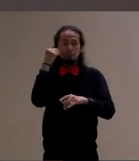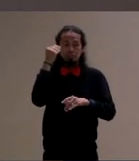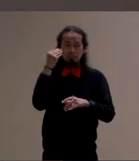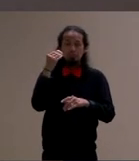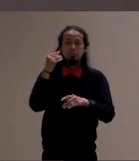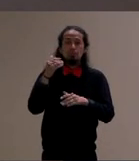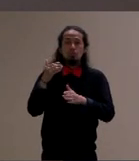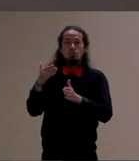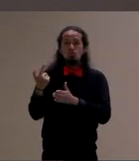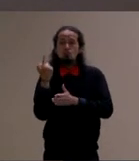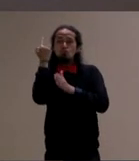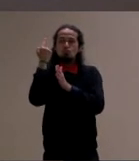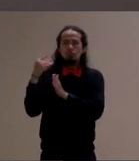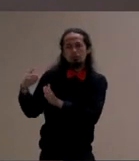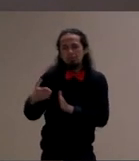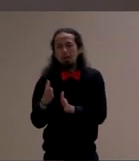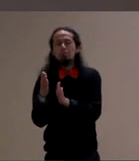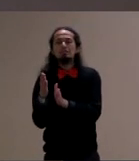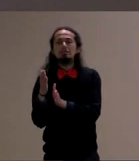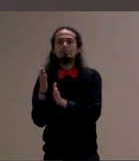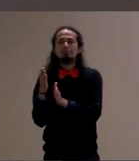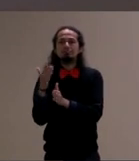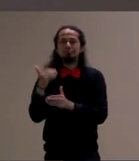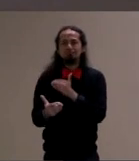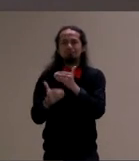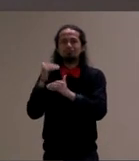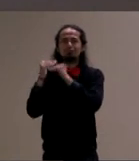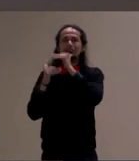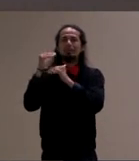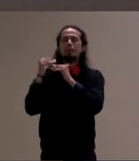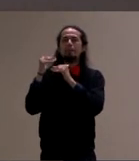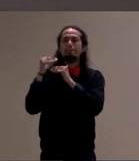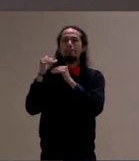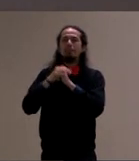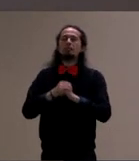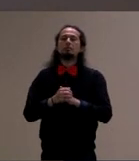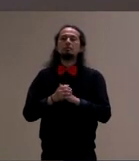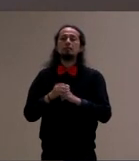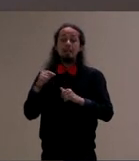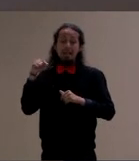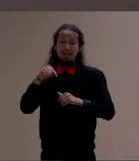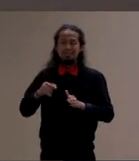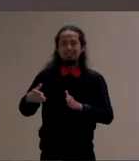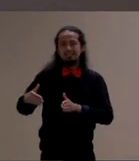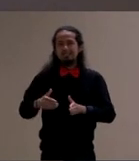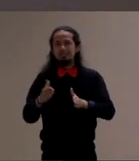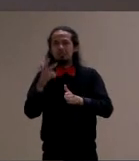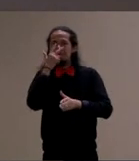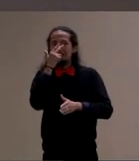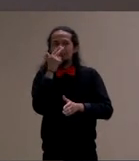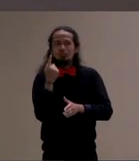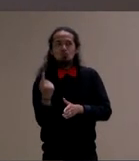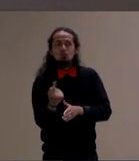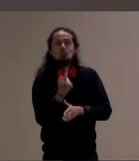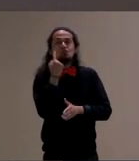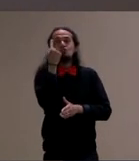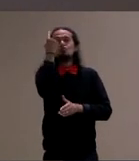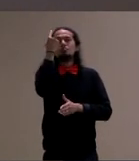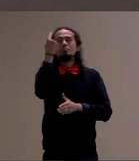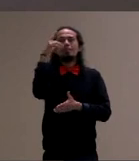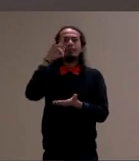previsível para acumulação progressiva de conteúdo e este caminho tido como verdade única e